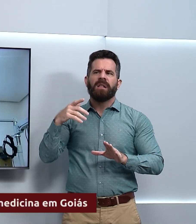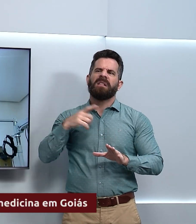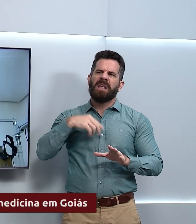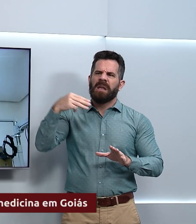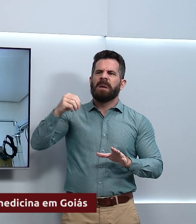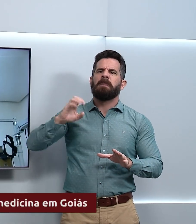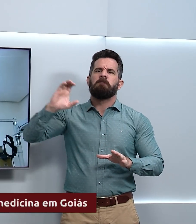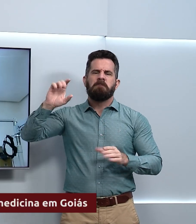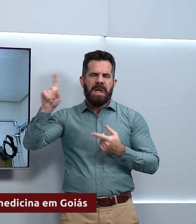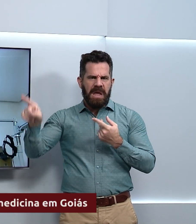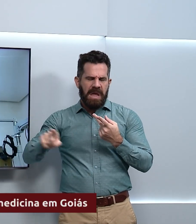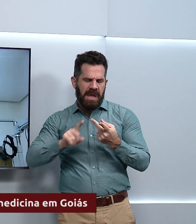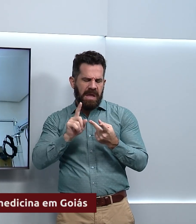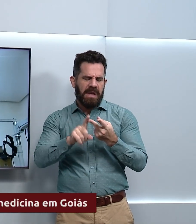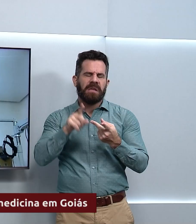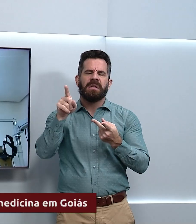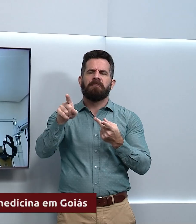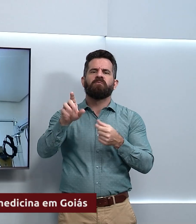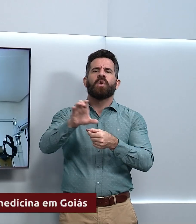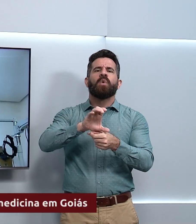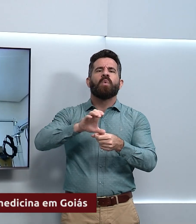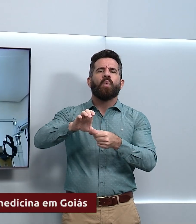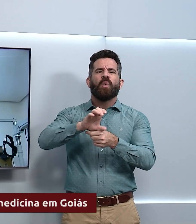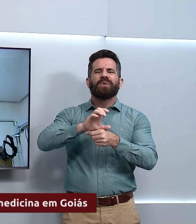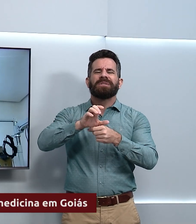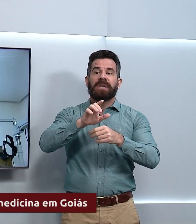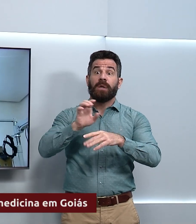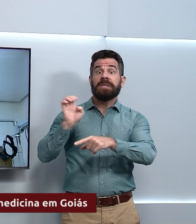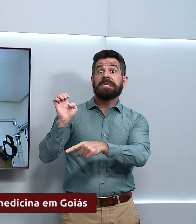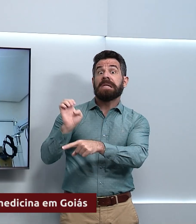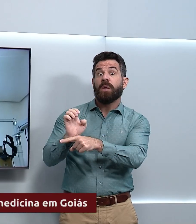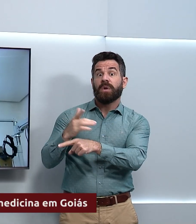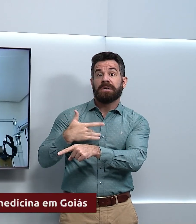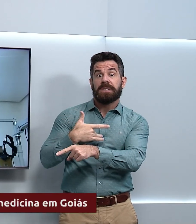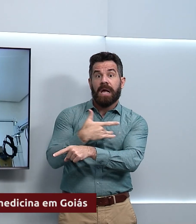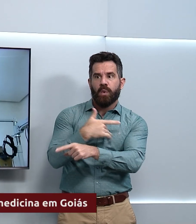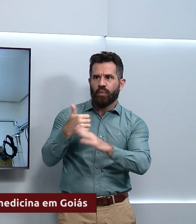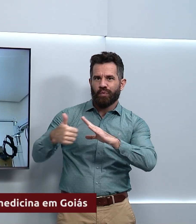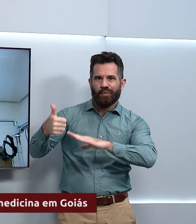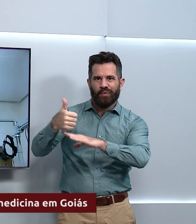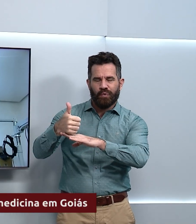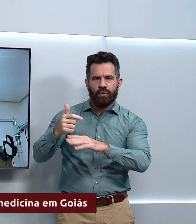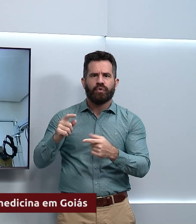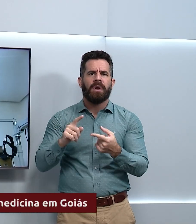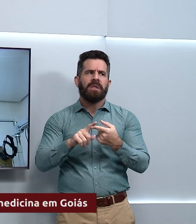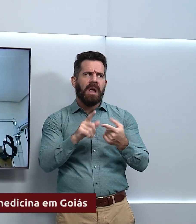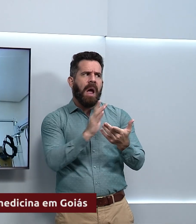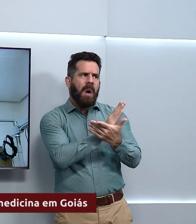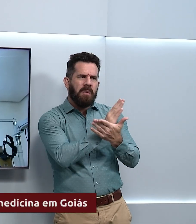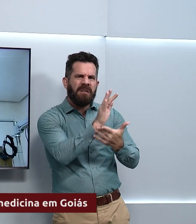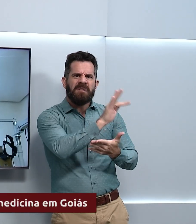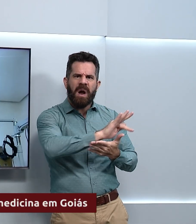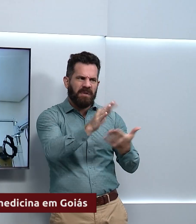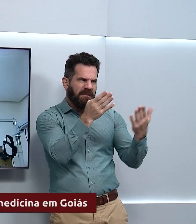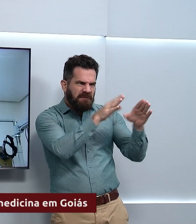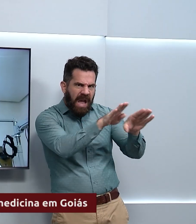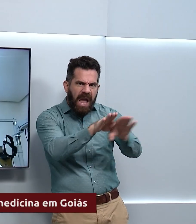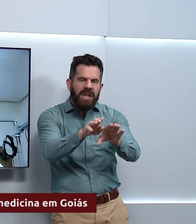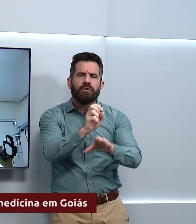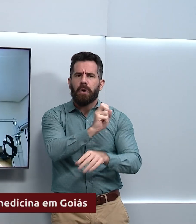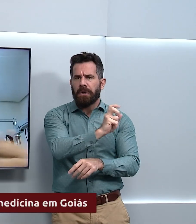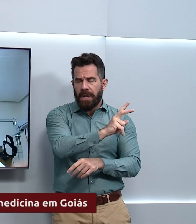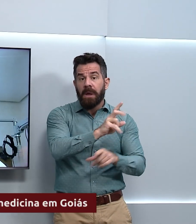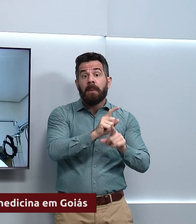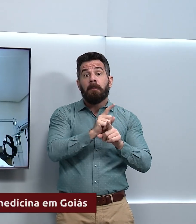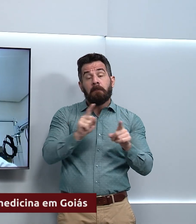do Conselho Estadual de Saúde, no fechamento de vagas, no fechamento de faculdades, são coisas que